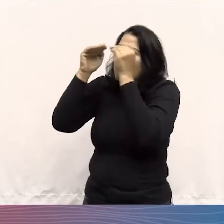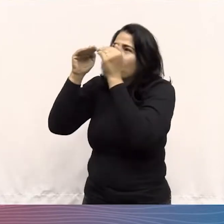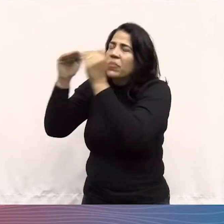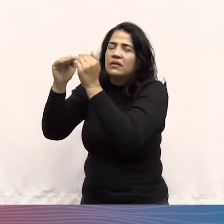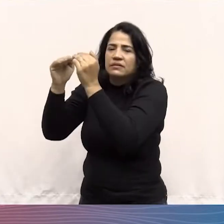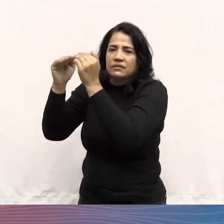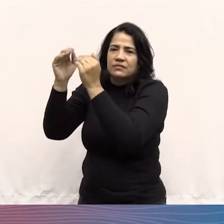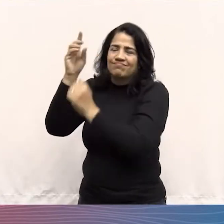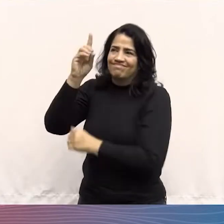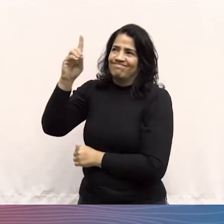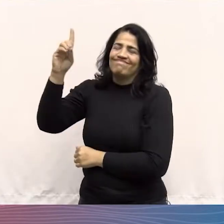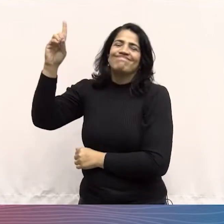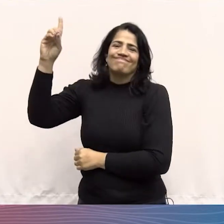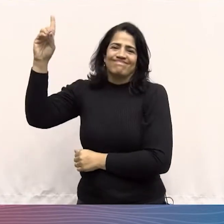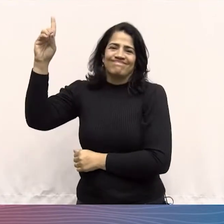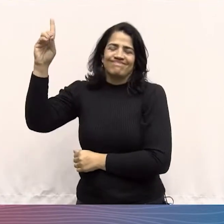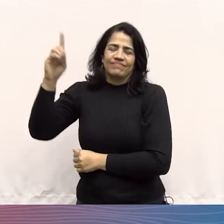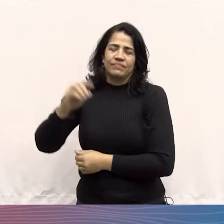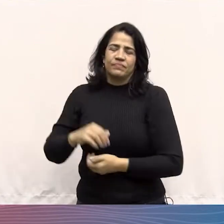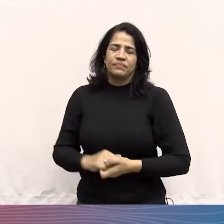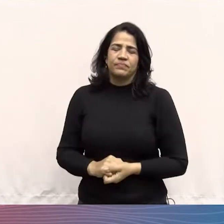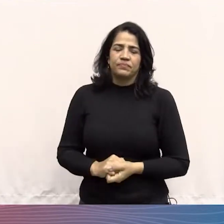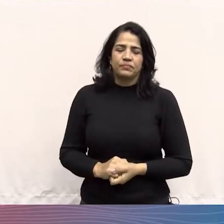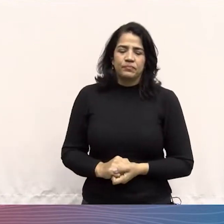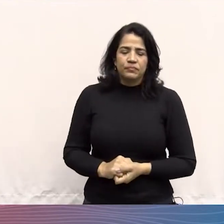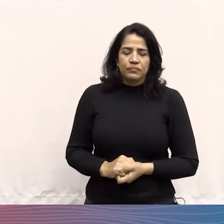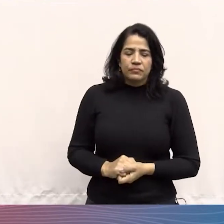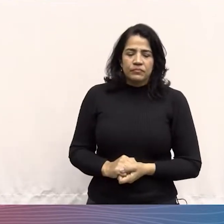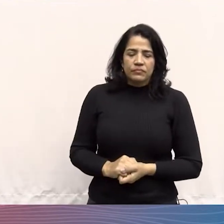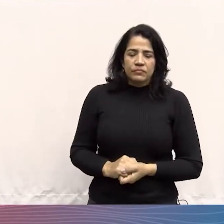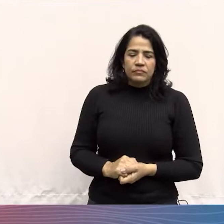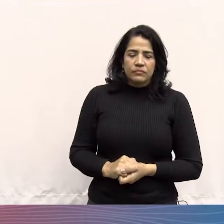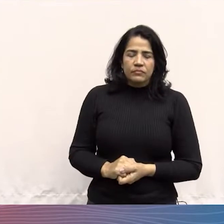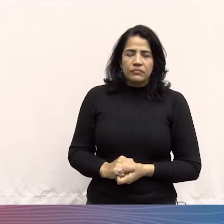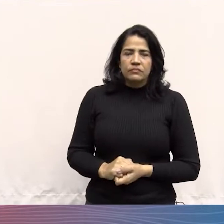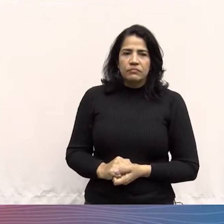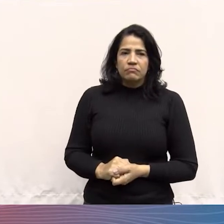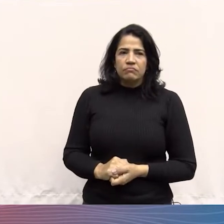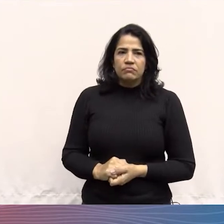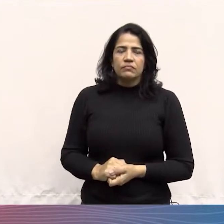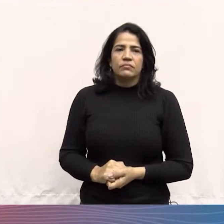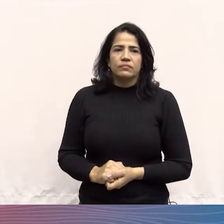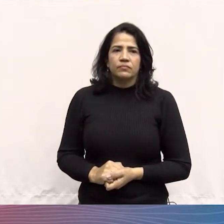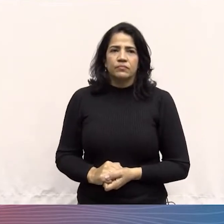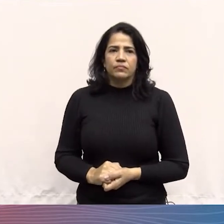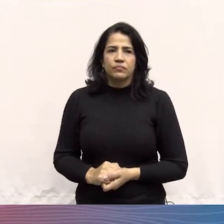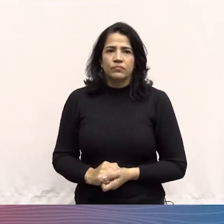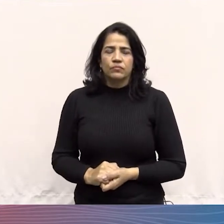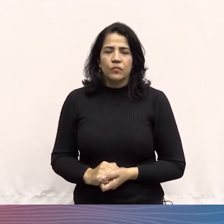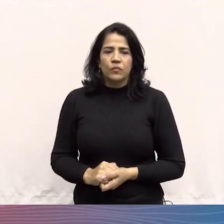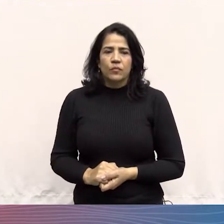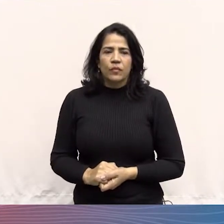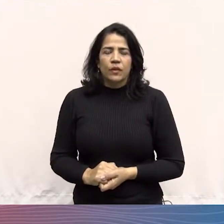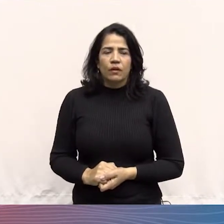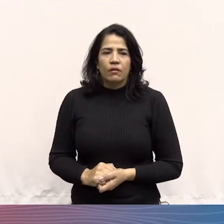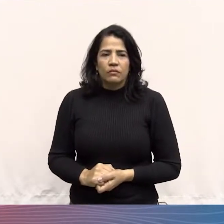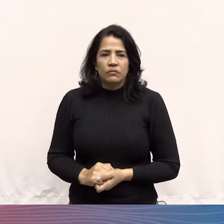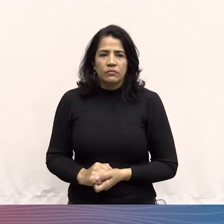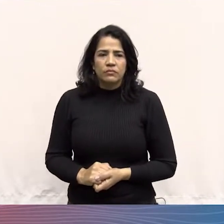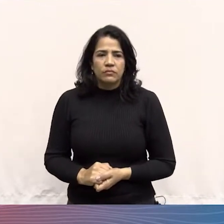Todo dia construindo a arca ali. Não importa o que os homens falavam com ele, ele está lá firme,